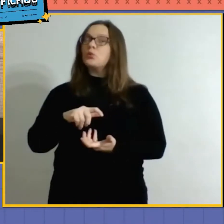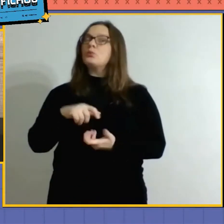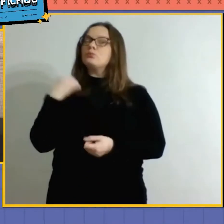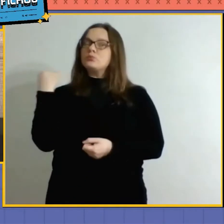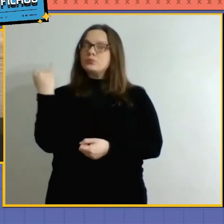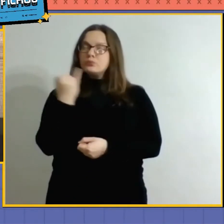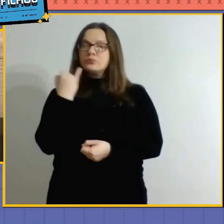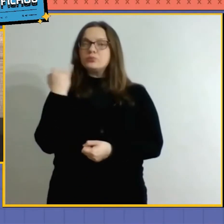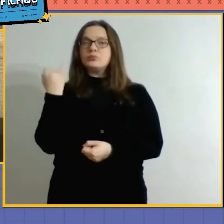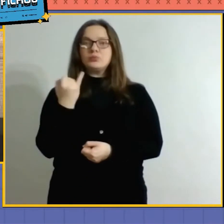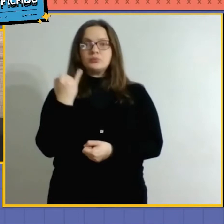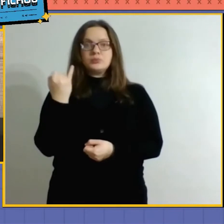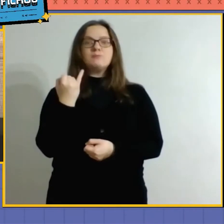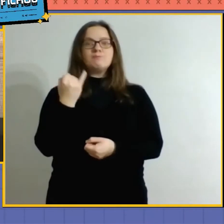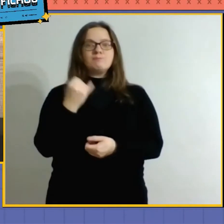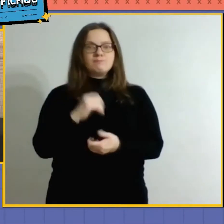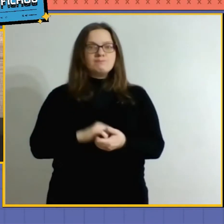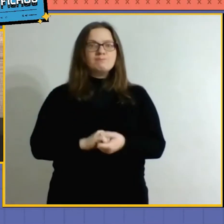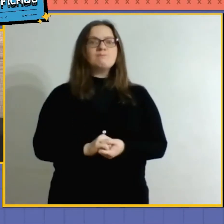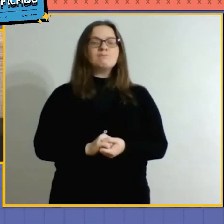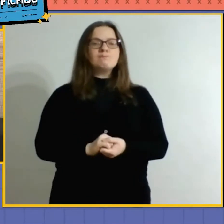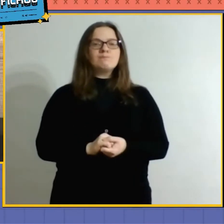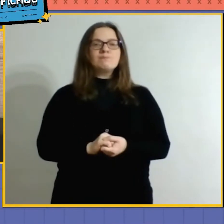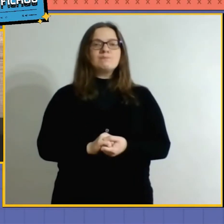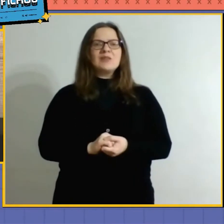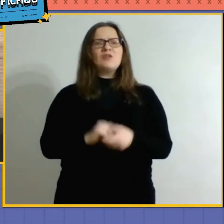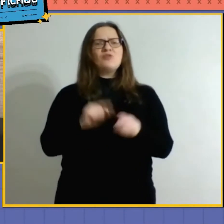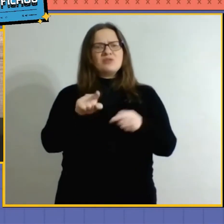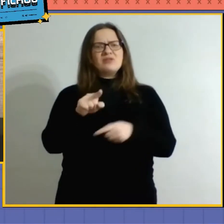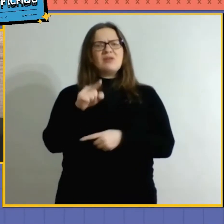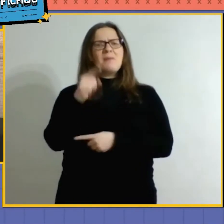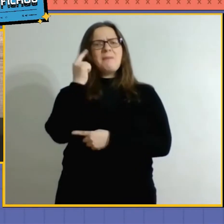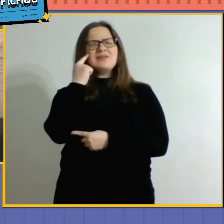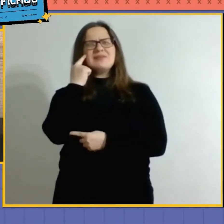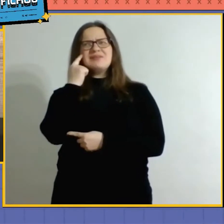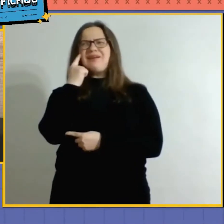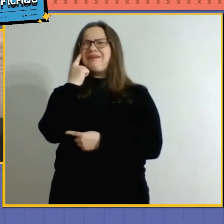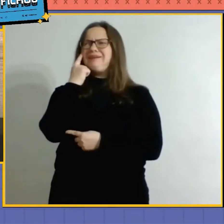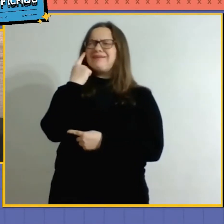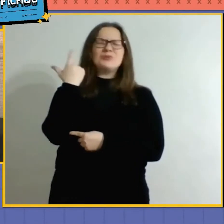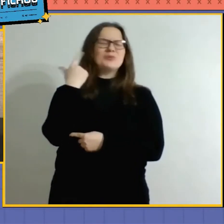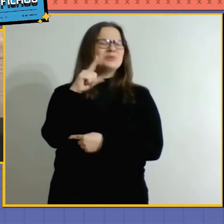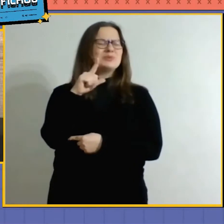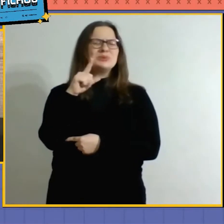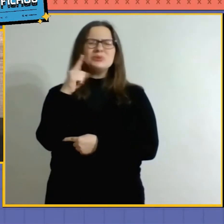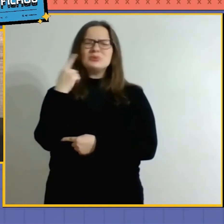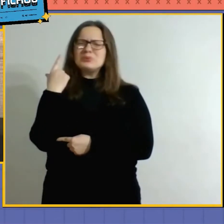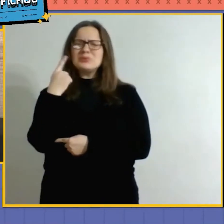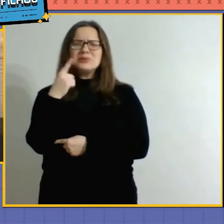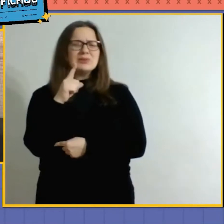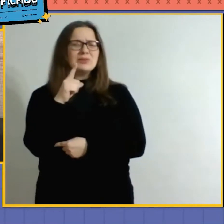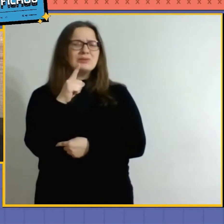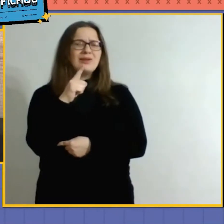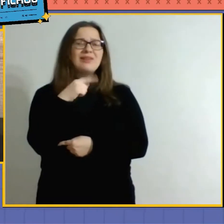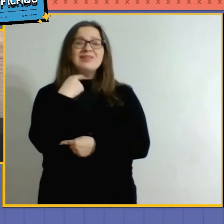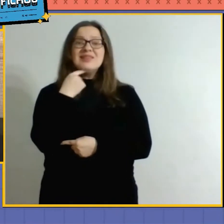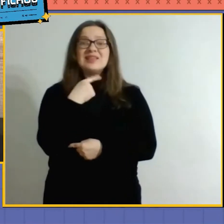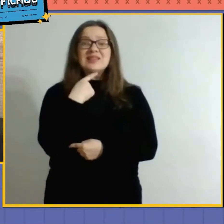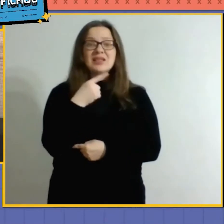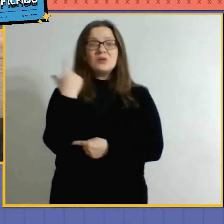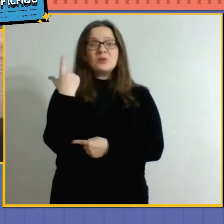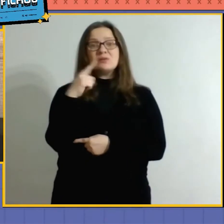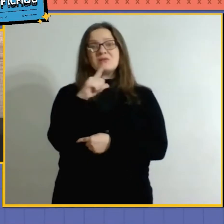você pode falar assim mas irmão não consigo Eu também não consigo meu querido ninguém consegue o nosso segredo